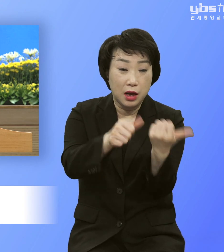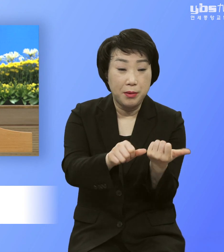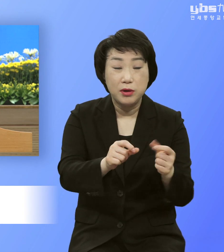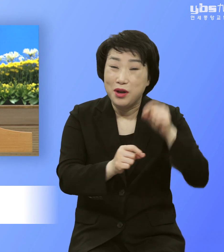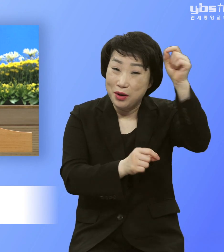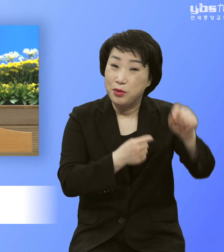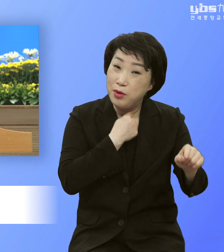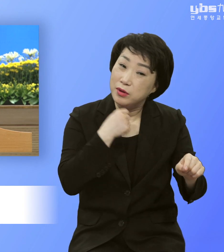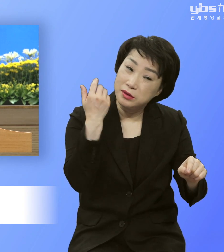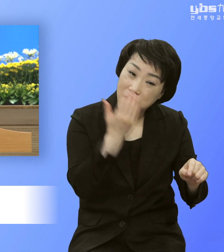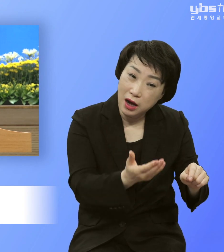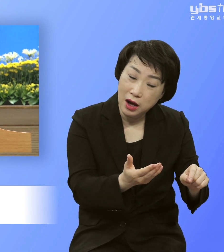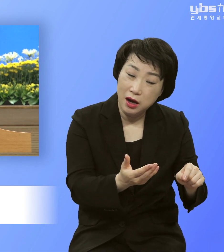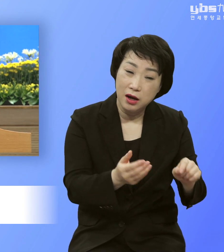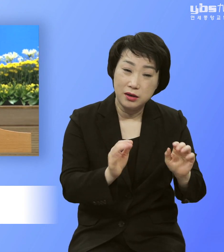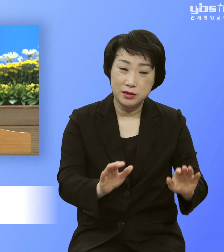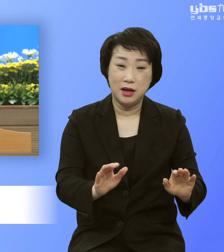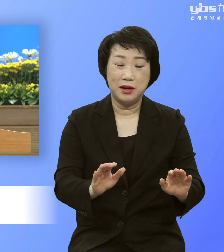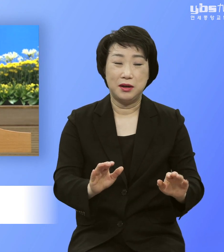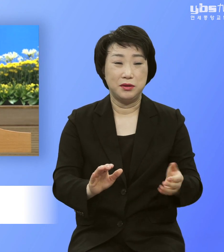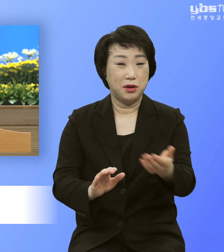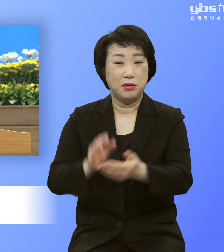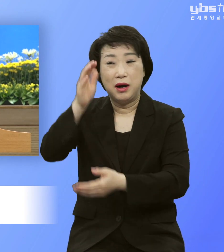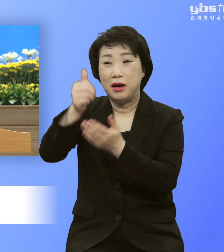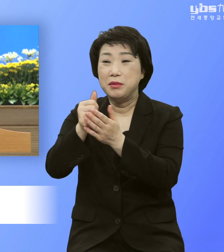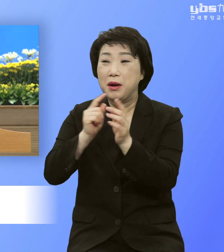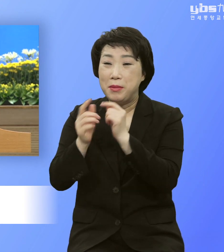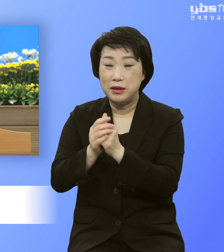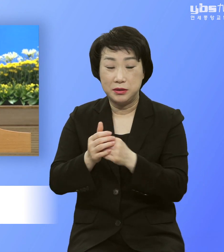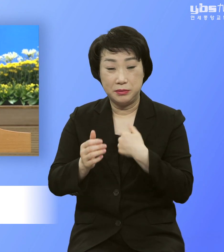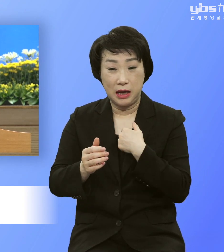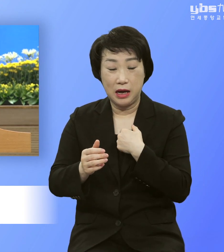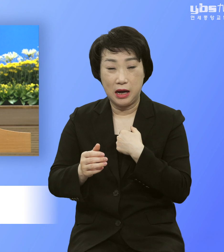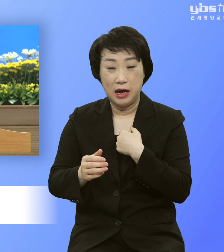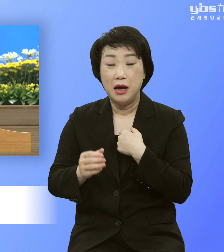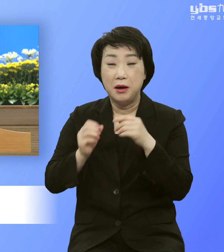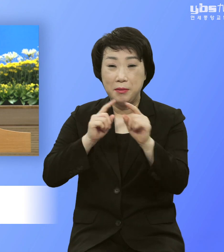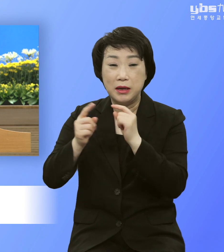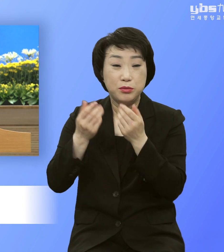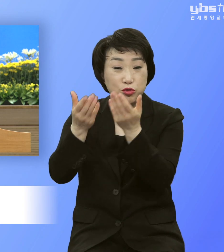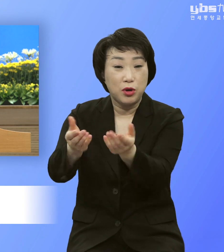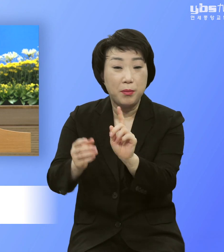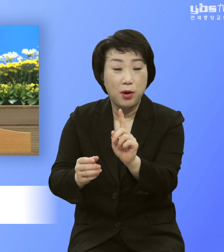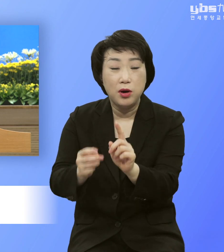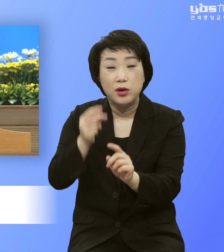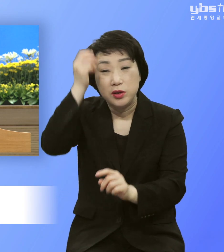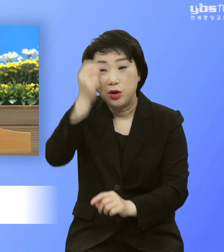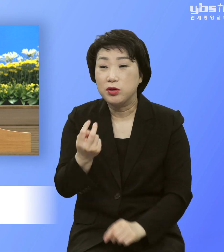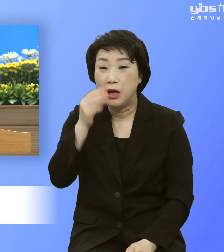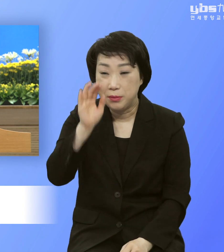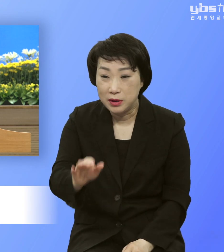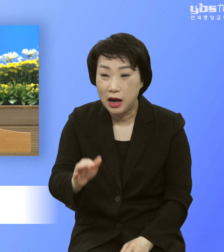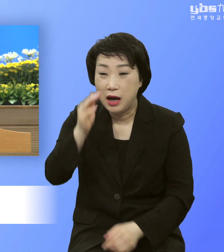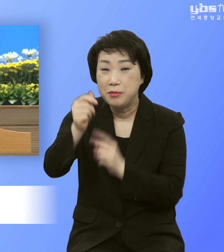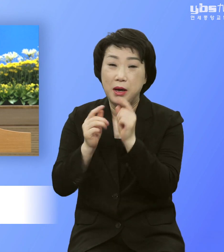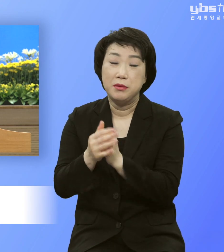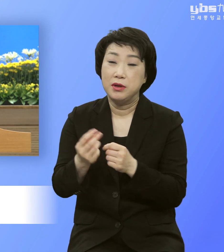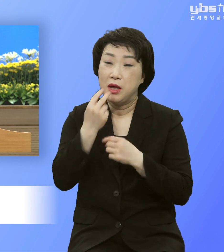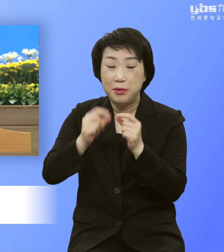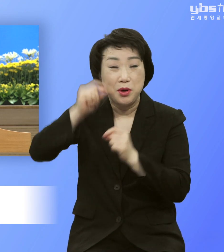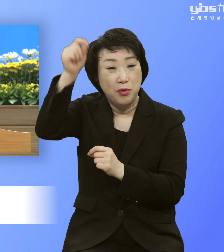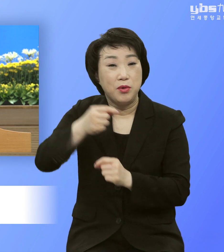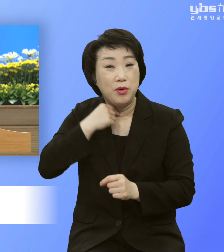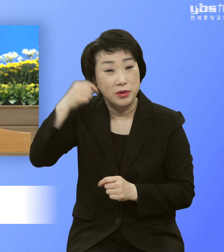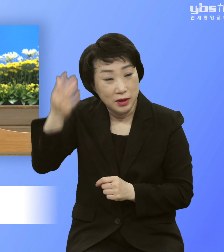세세토록 있어야겠어요. 응? 하나님 말씀에 내가 이런 말이 영이요 생명이다 하는 이 말씀에 생명이 영원히